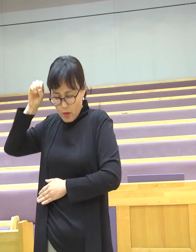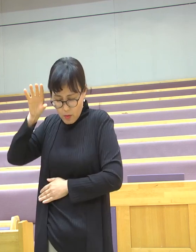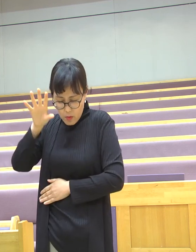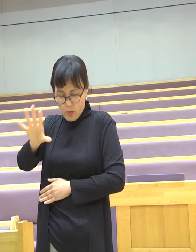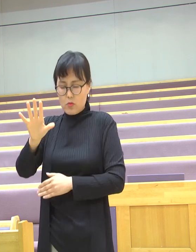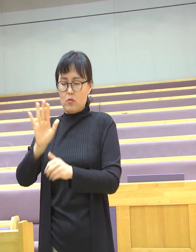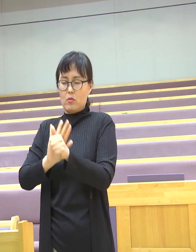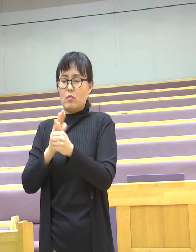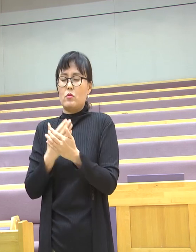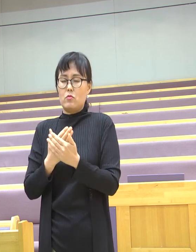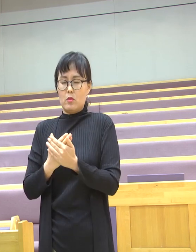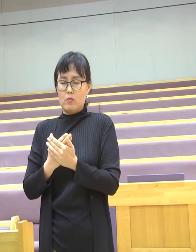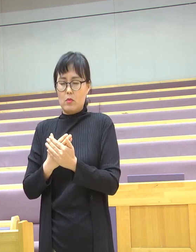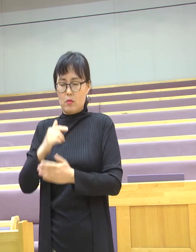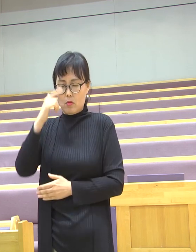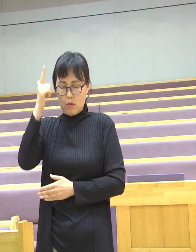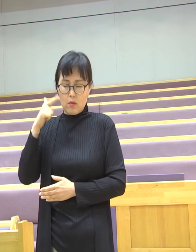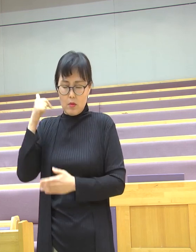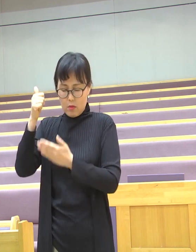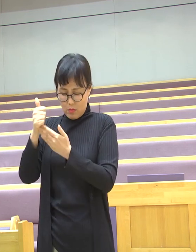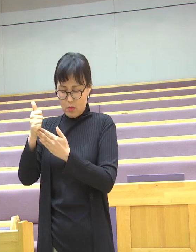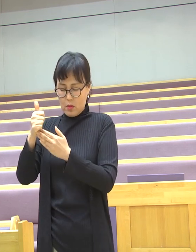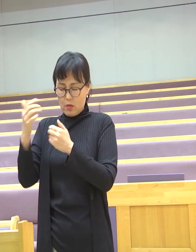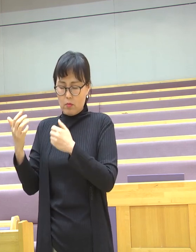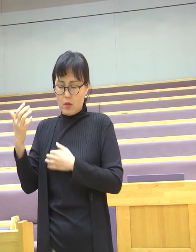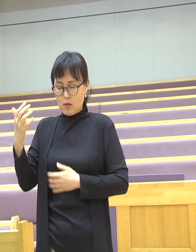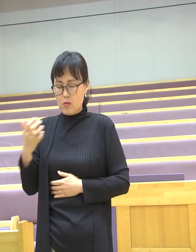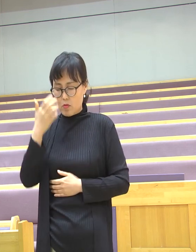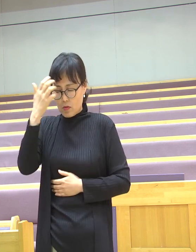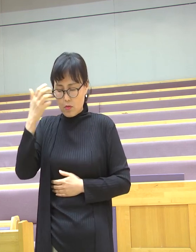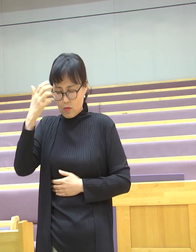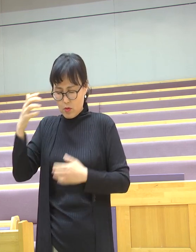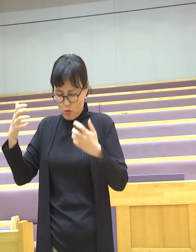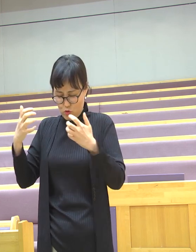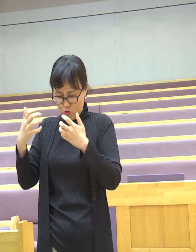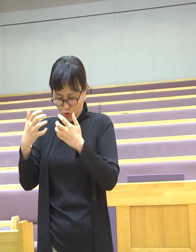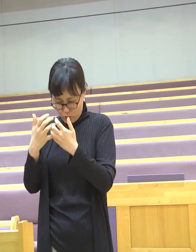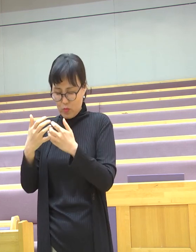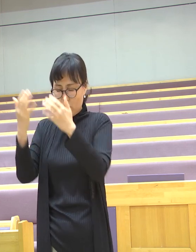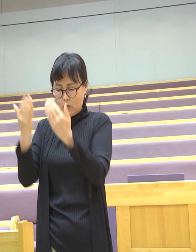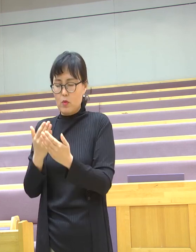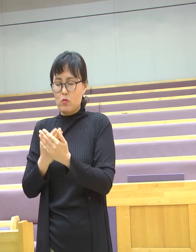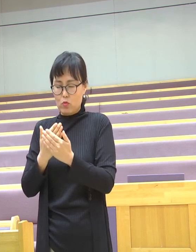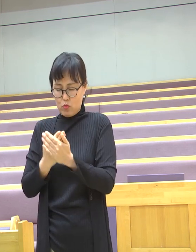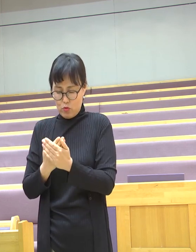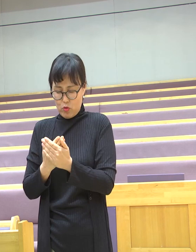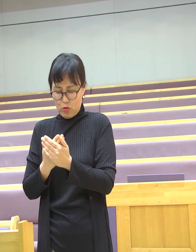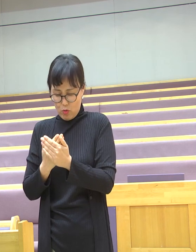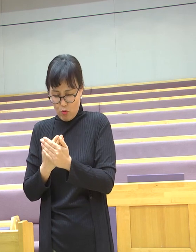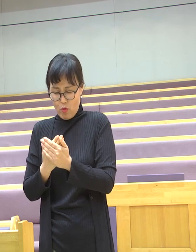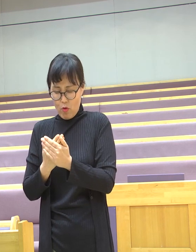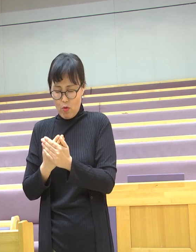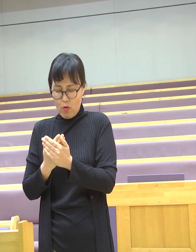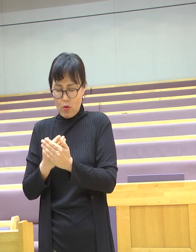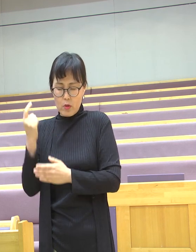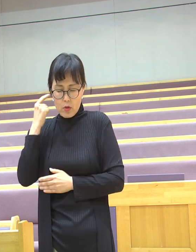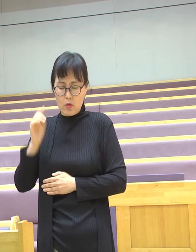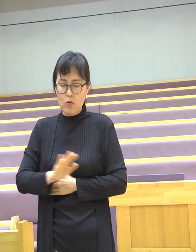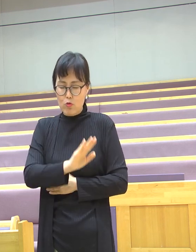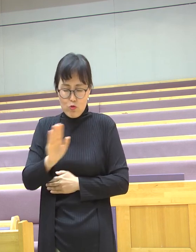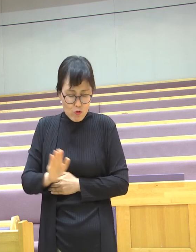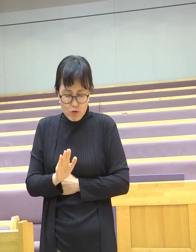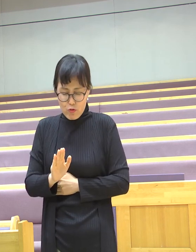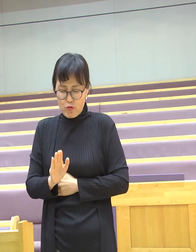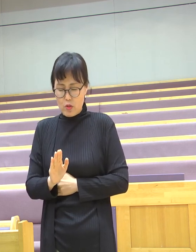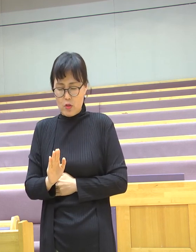하소서. 곽승현 위임 목사님께 성령 충만을 주옵소서. 목사님을 통해 성도들이 생명의